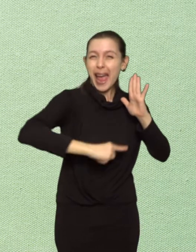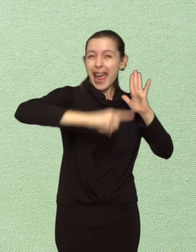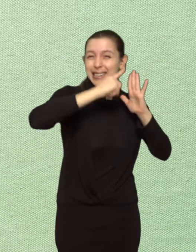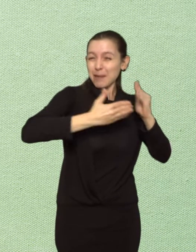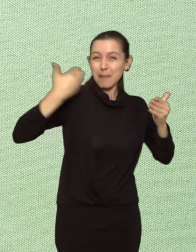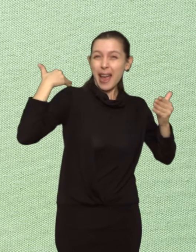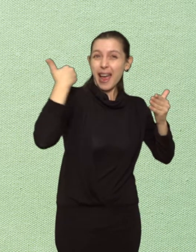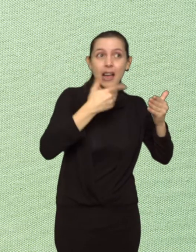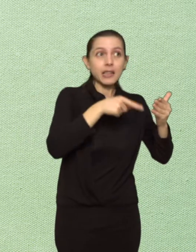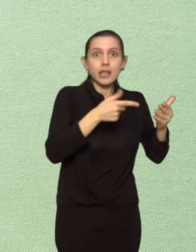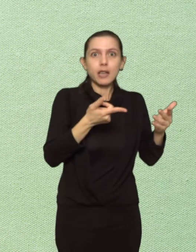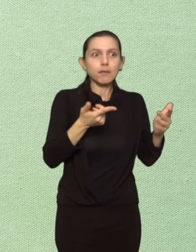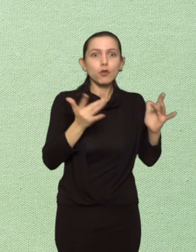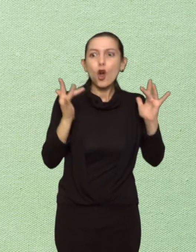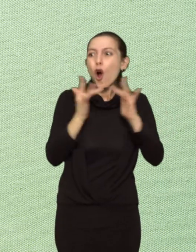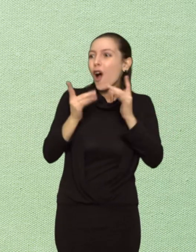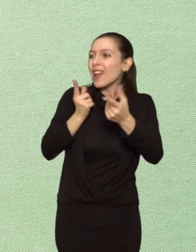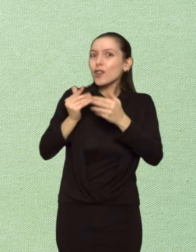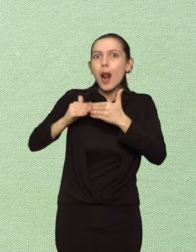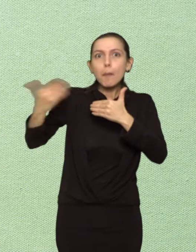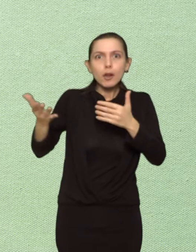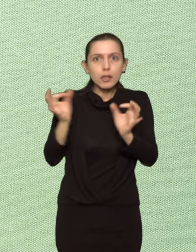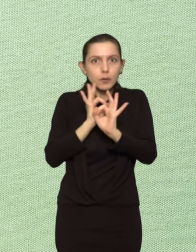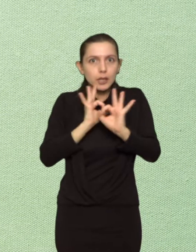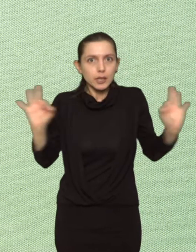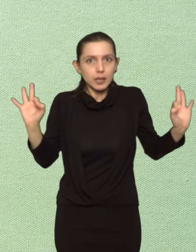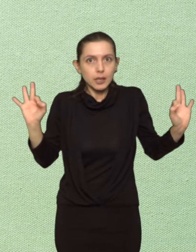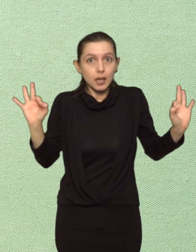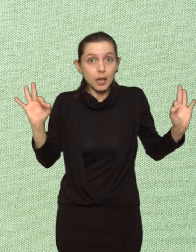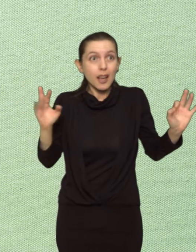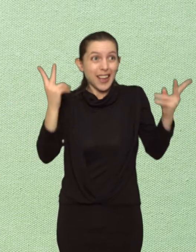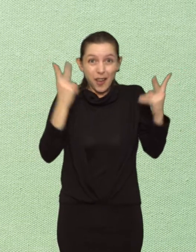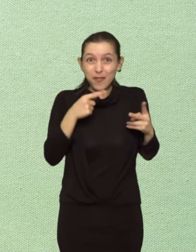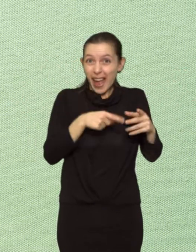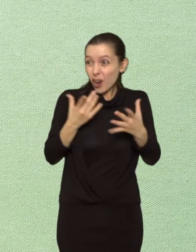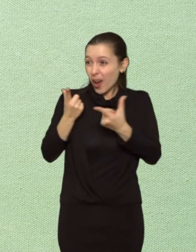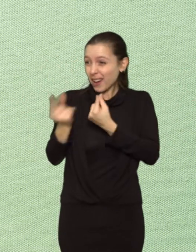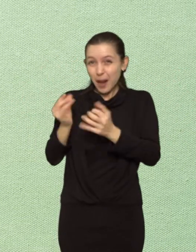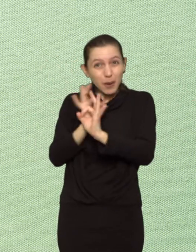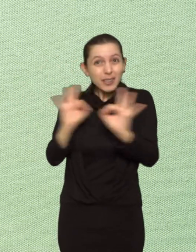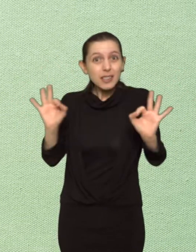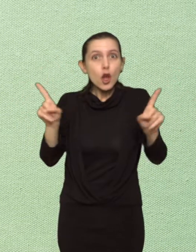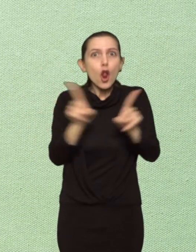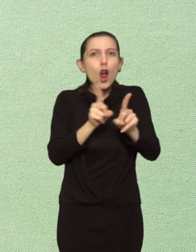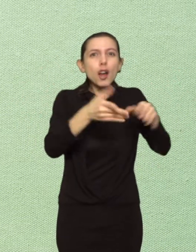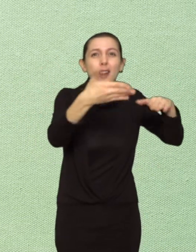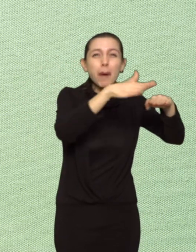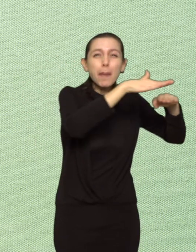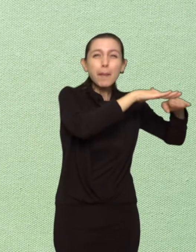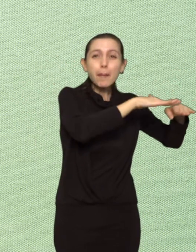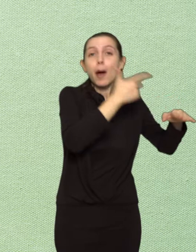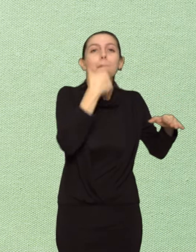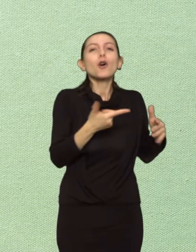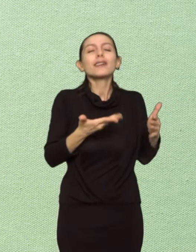possibile avere nessun rapporto con l'esterno e nonostante questo si moriva, perché spesso venivano,